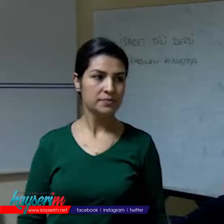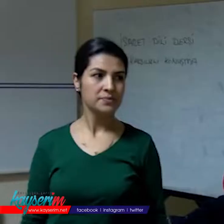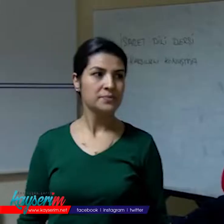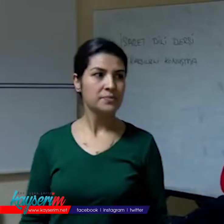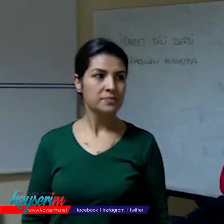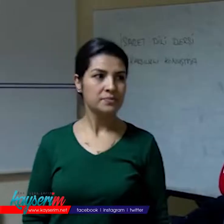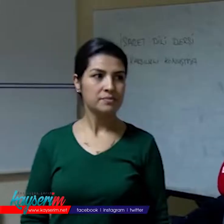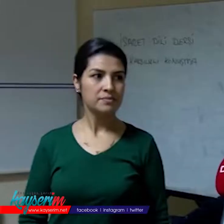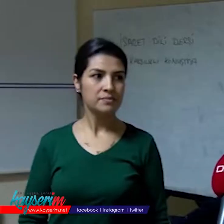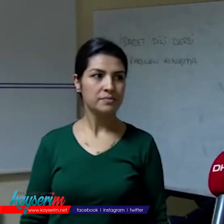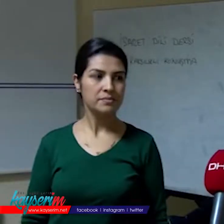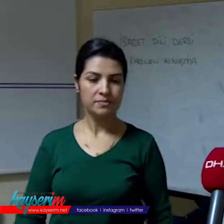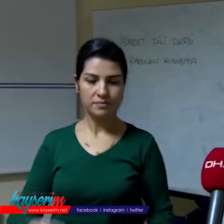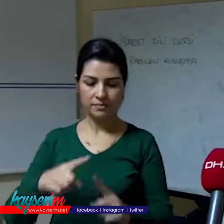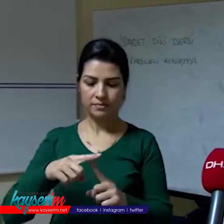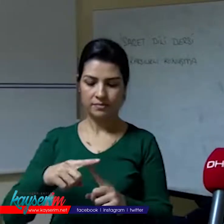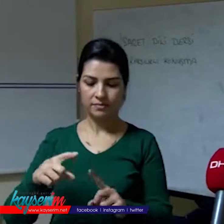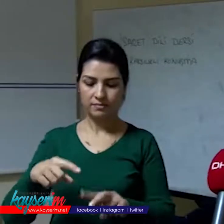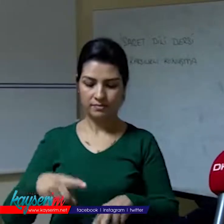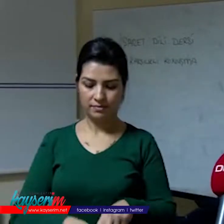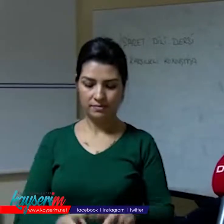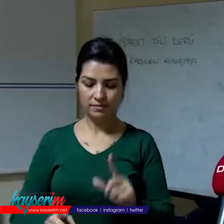Talas Belediyesi'ne ve hocamıza Çok teşekkür